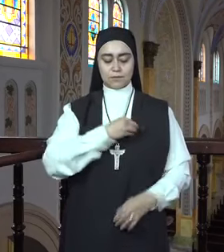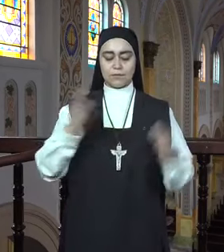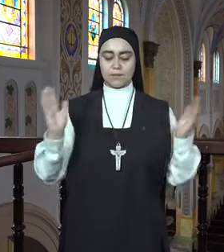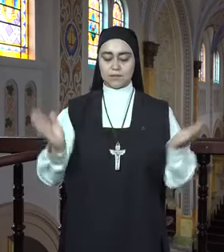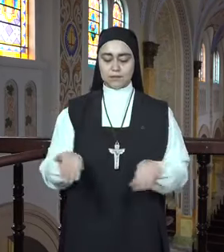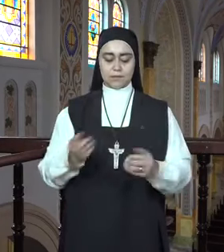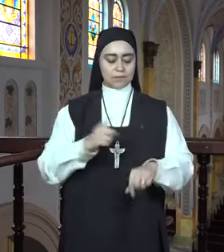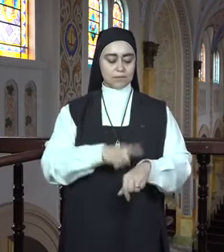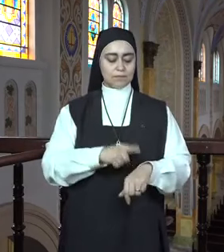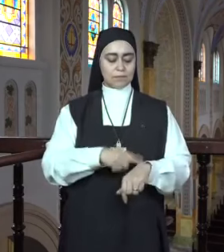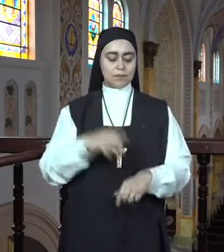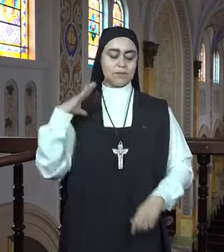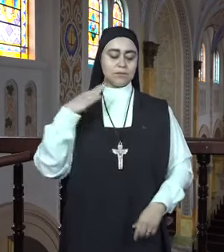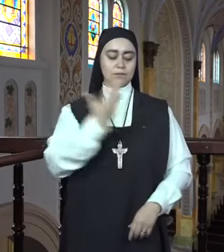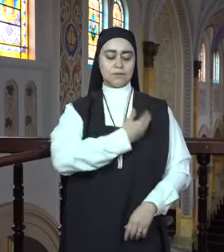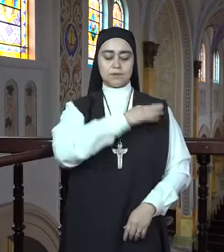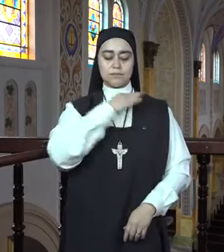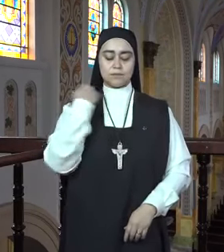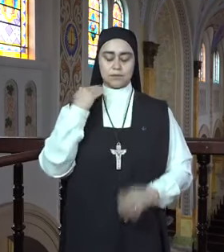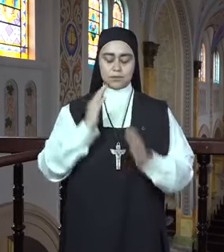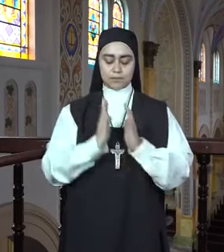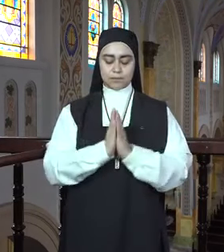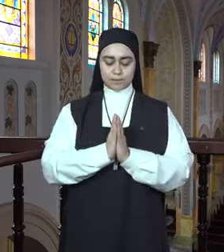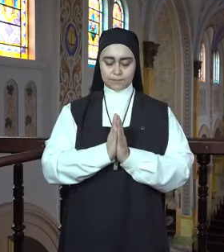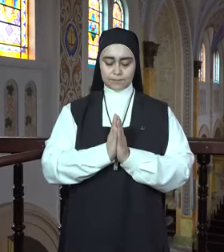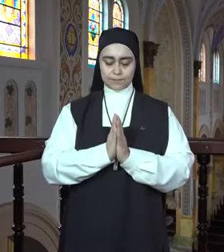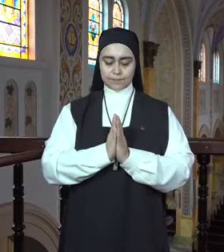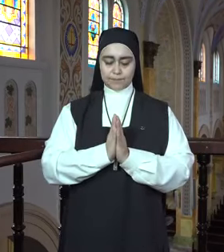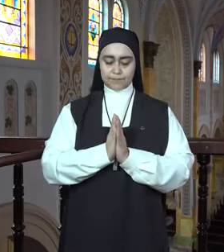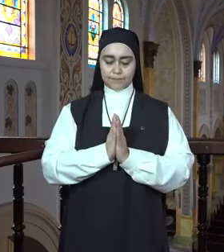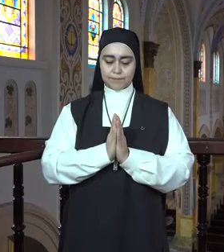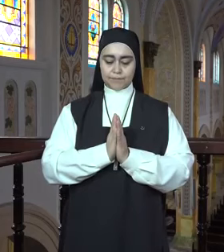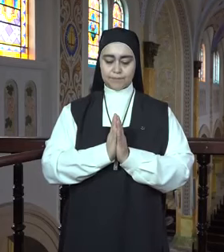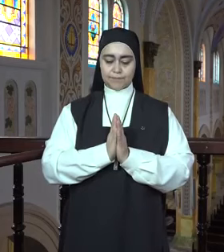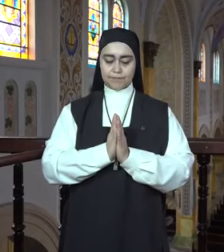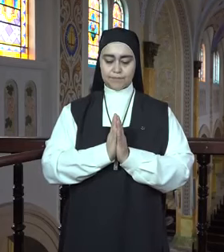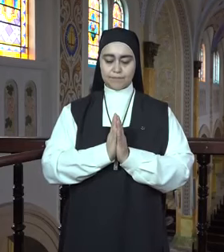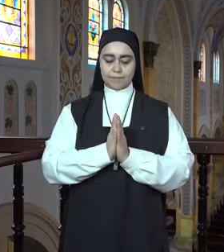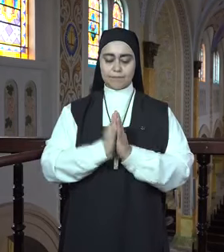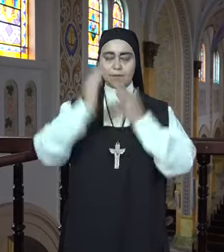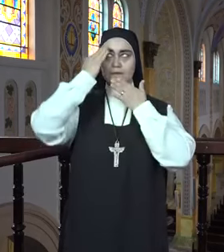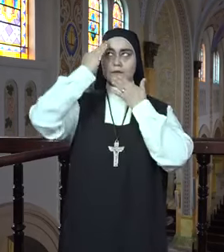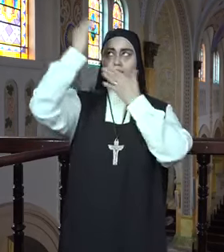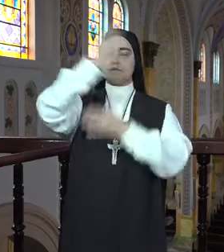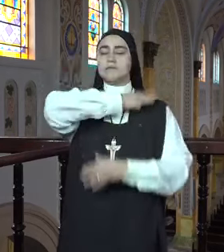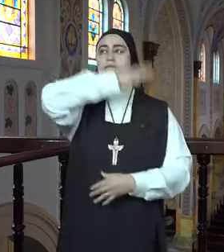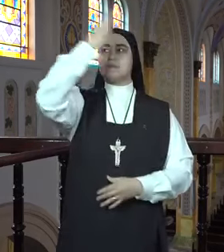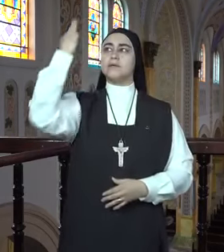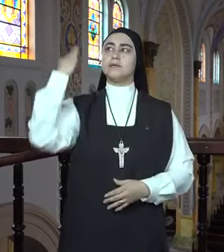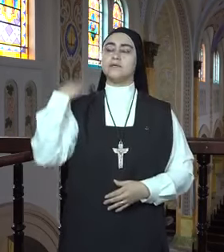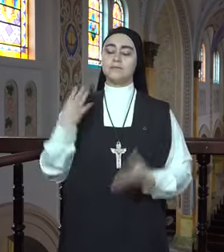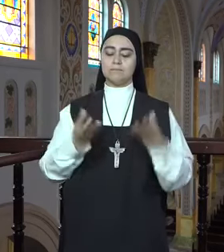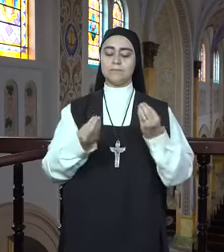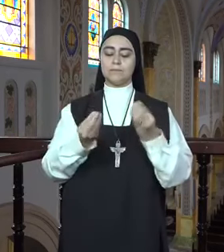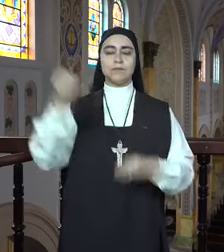pecadores, agora e na hora de nossa morte. Amém. Ave Maria, cheia de